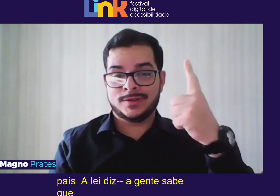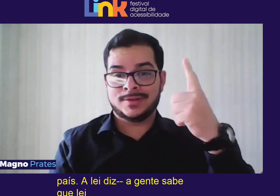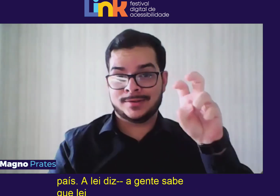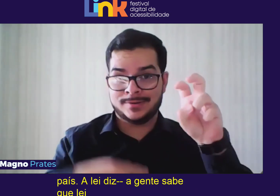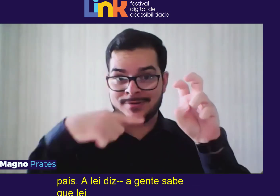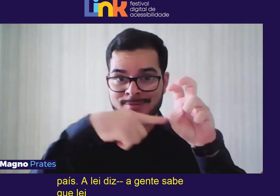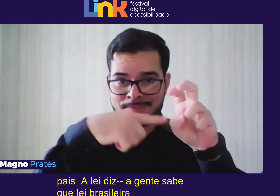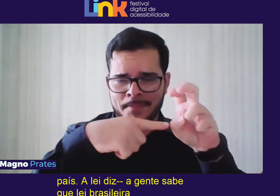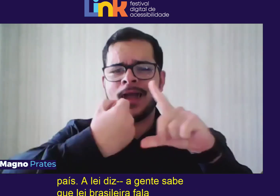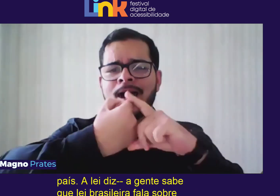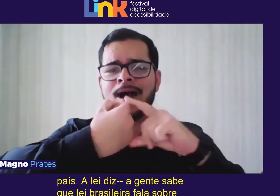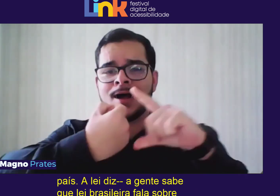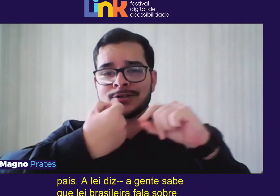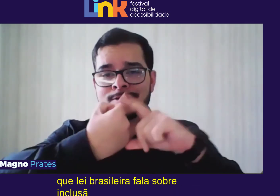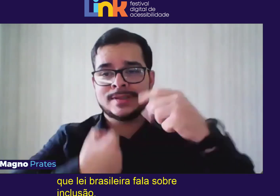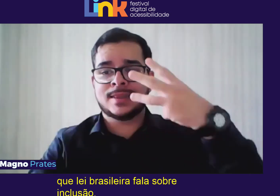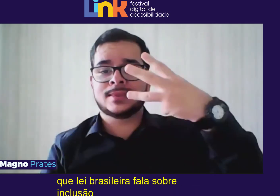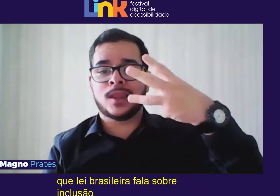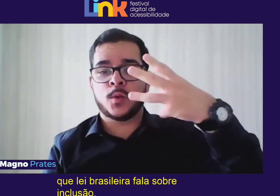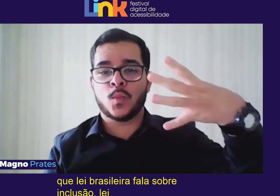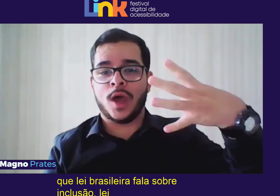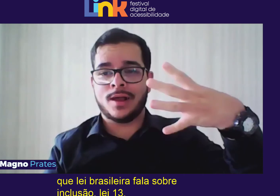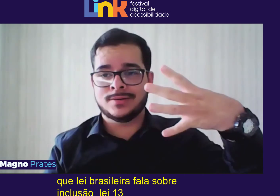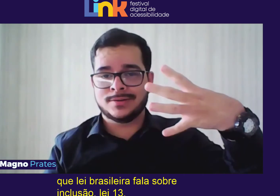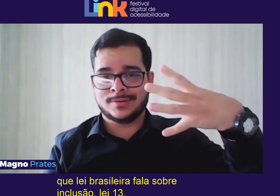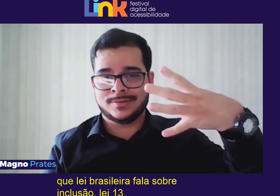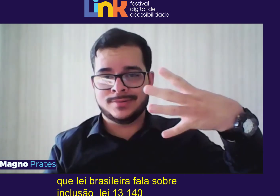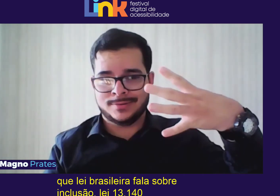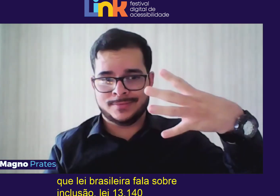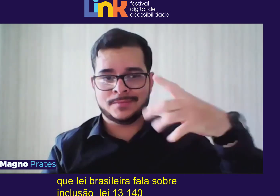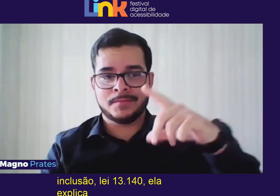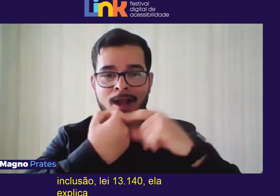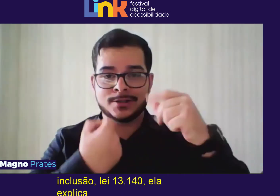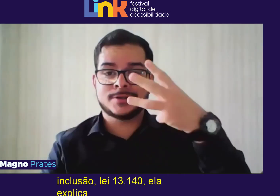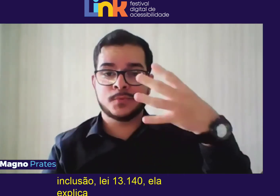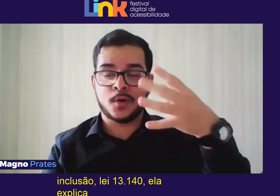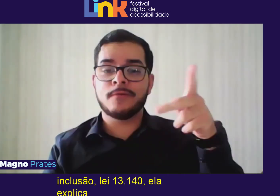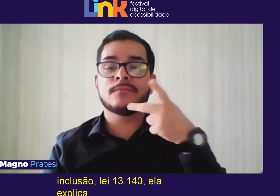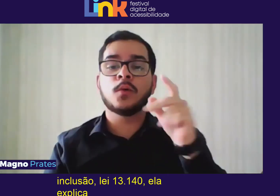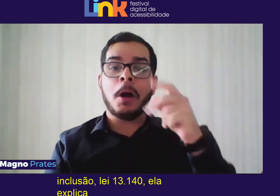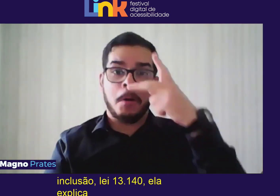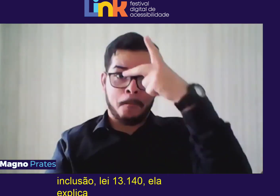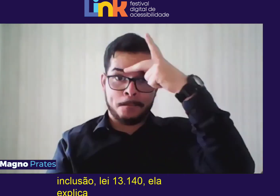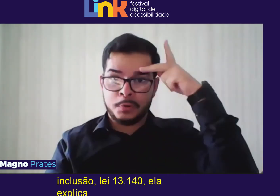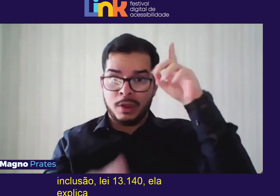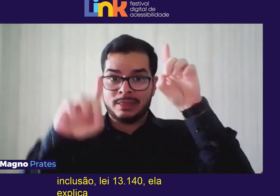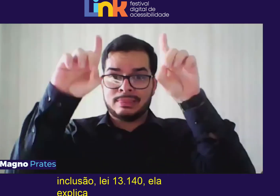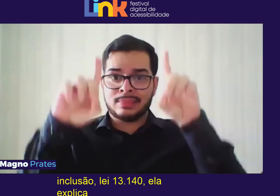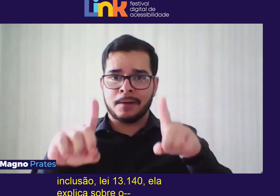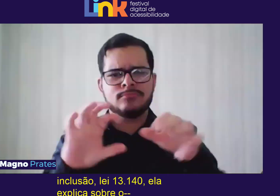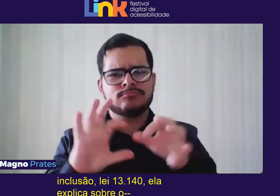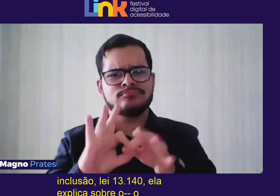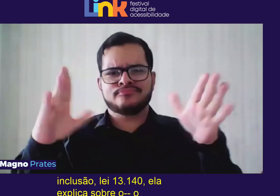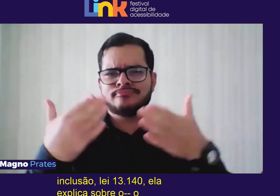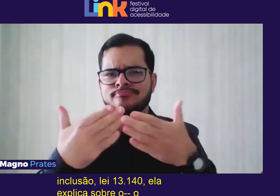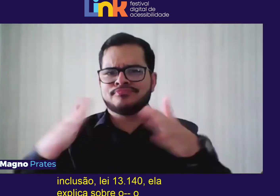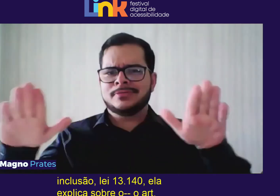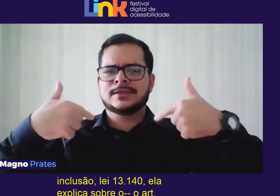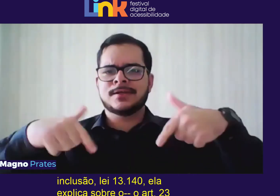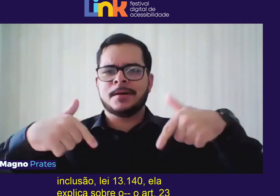13.140, ela explica sobre... E o artigo 34, ele fala especificamente sobre pessoas com deficiência